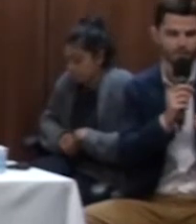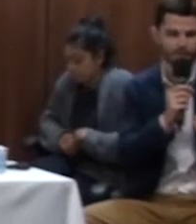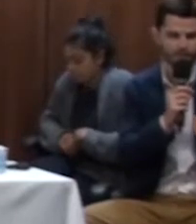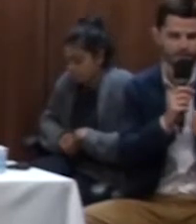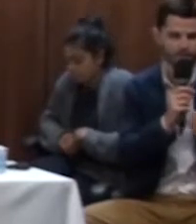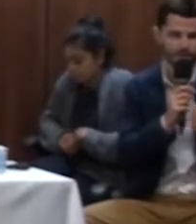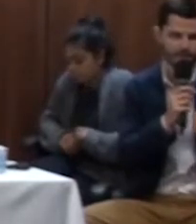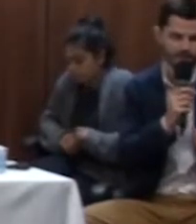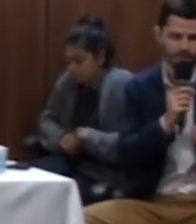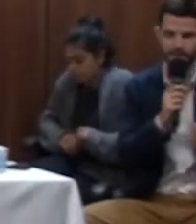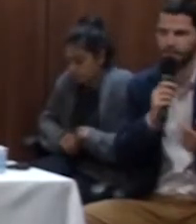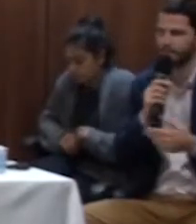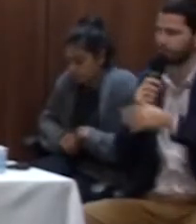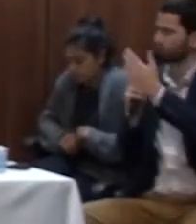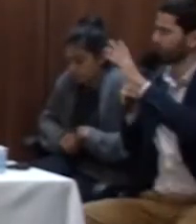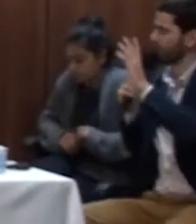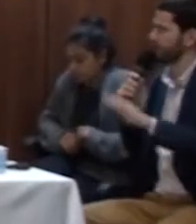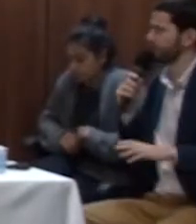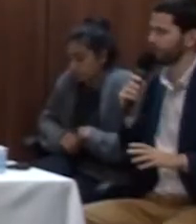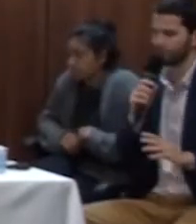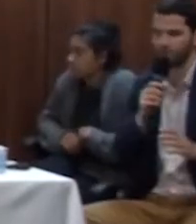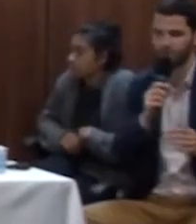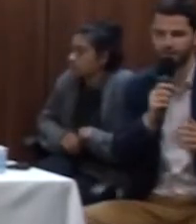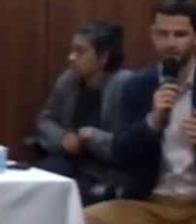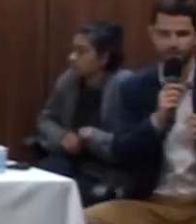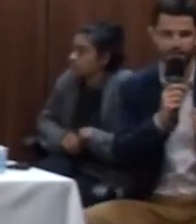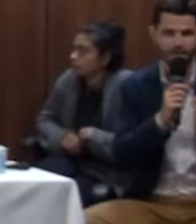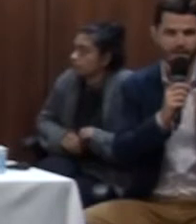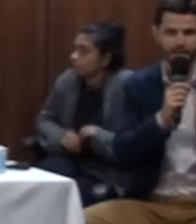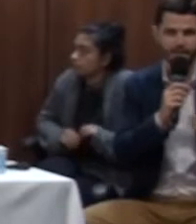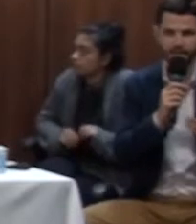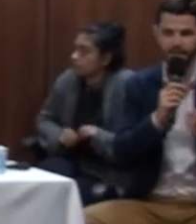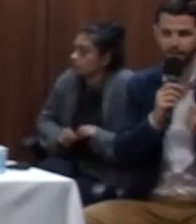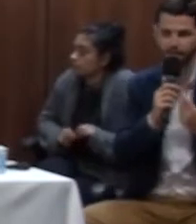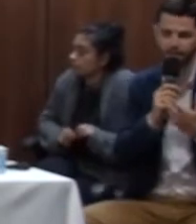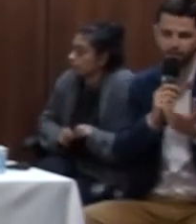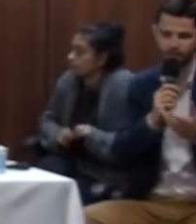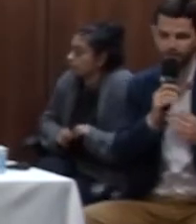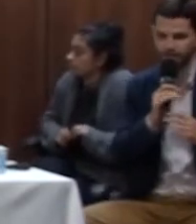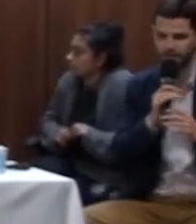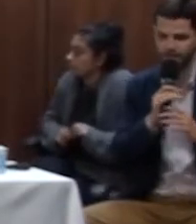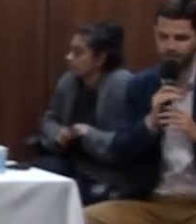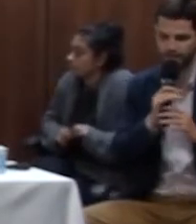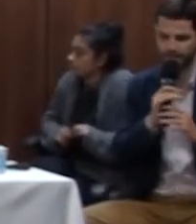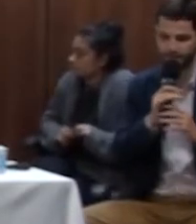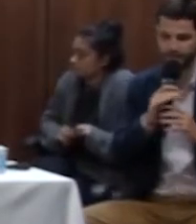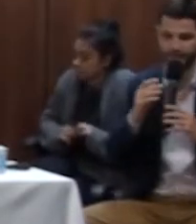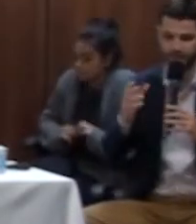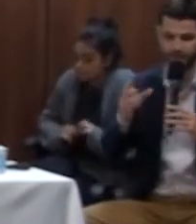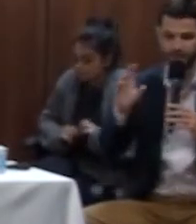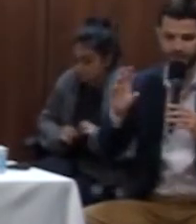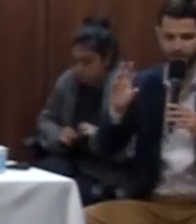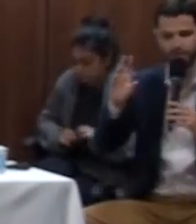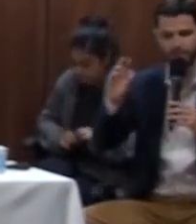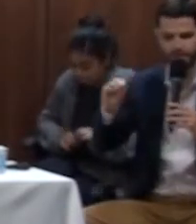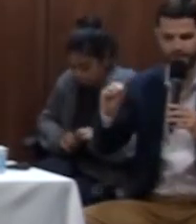depois por uma portaria de 2013. Tem os números delas depois nos próximos slides, mas o que eu estou querendo dizer? A